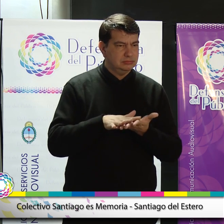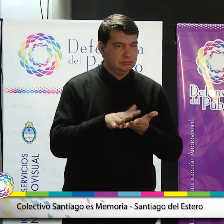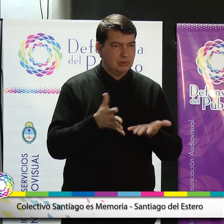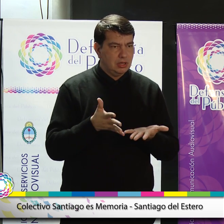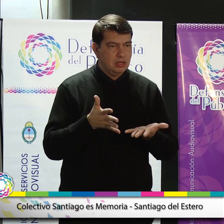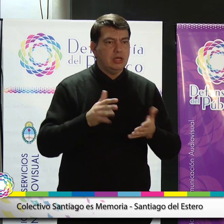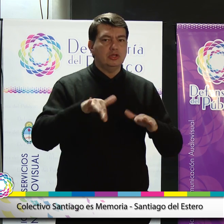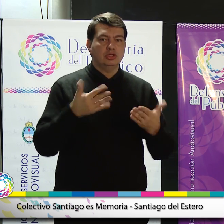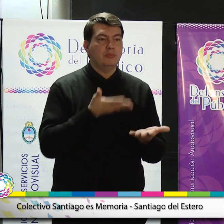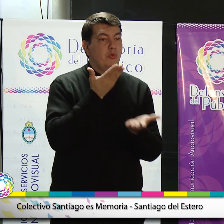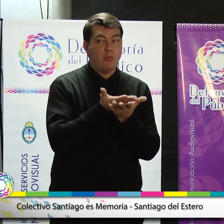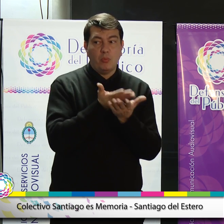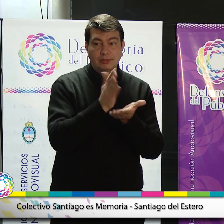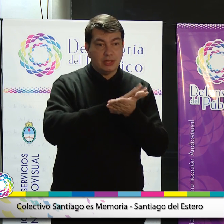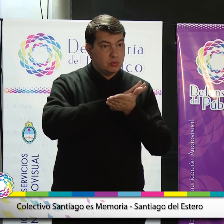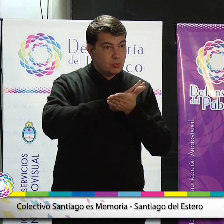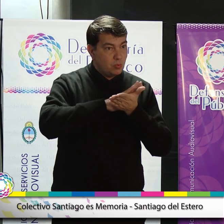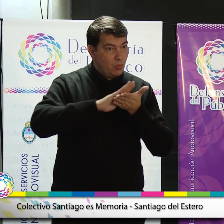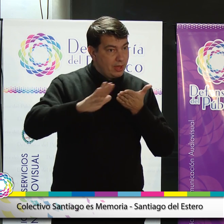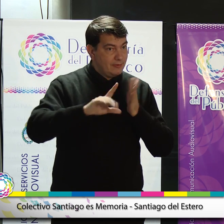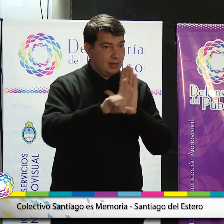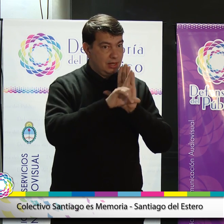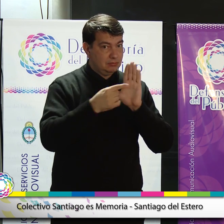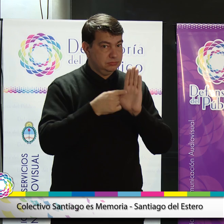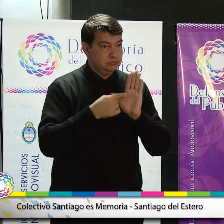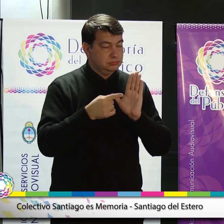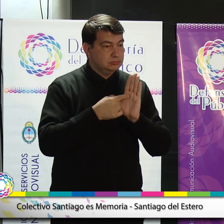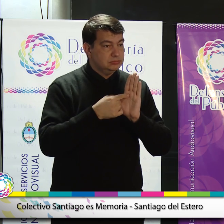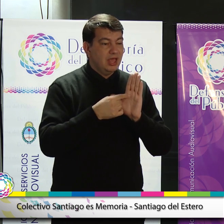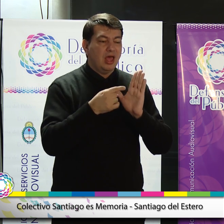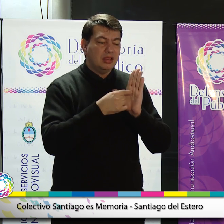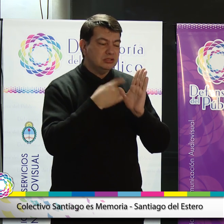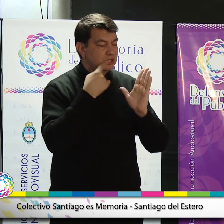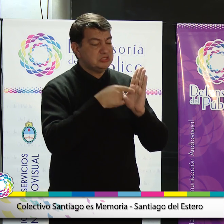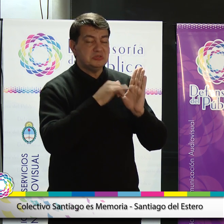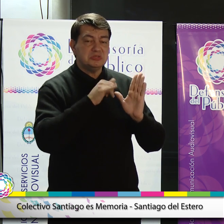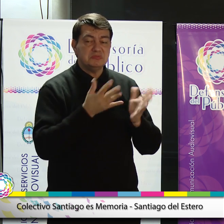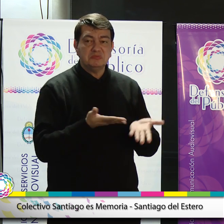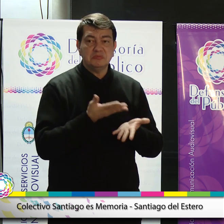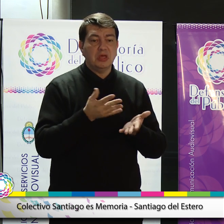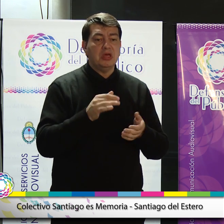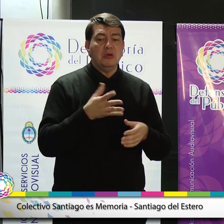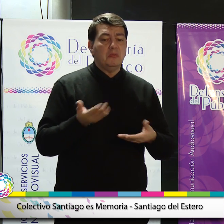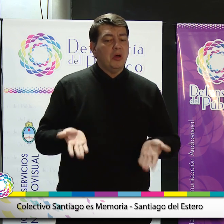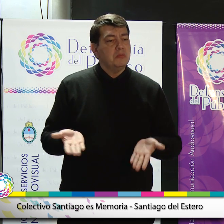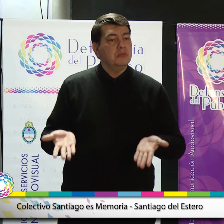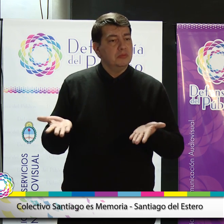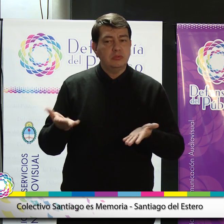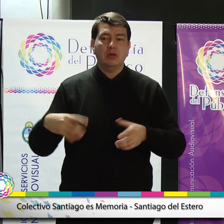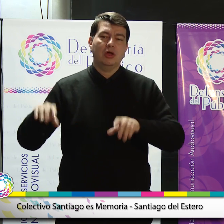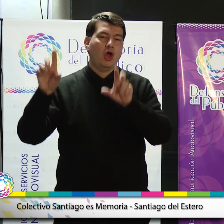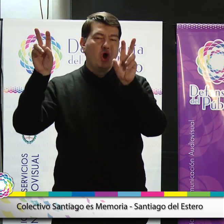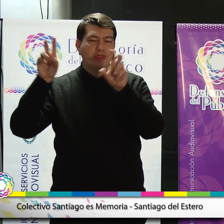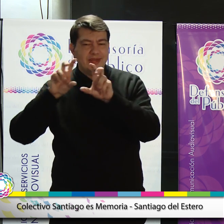las nuevas propuestas de la nueva propuesta de la ley si dicen bueno vamos a vamos a seguir fomentando la producción de